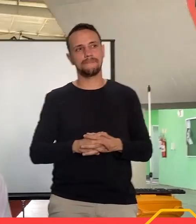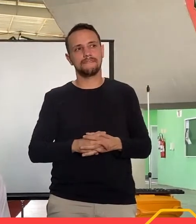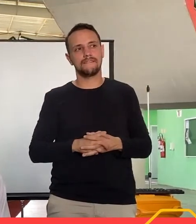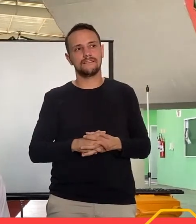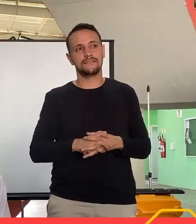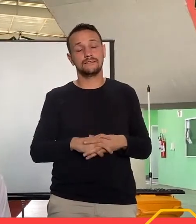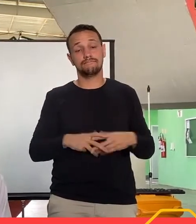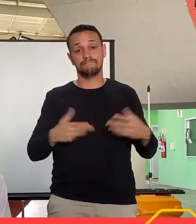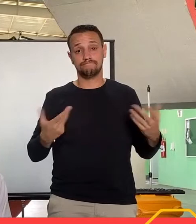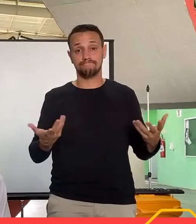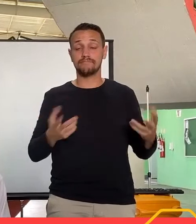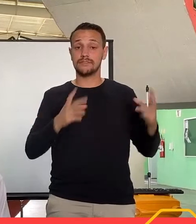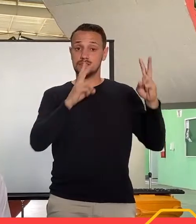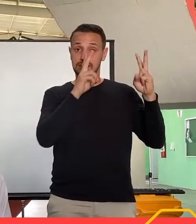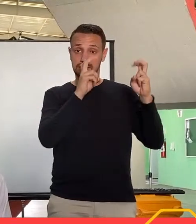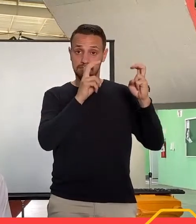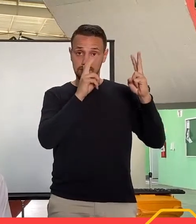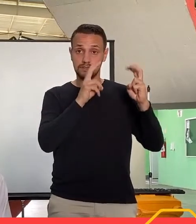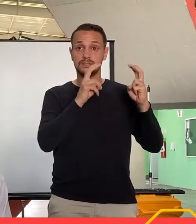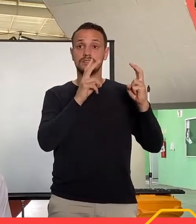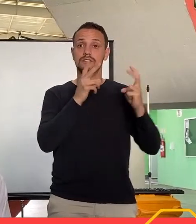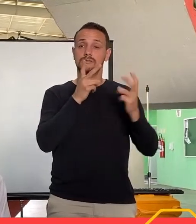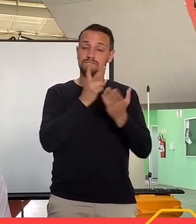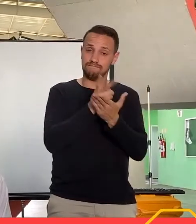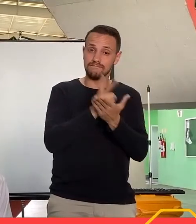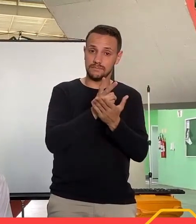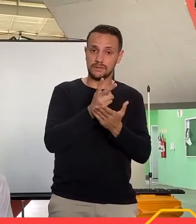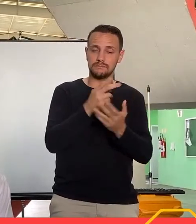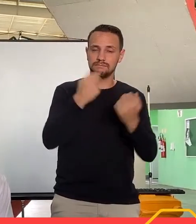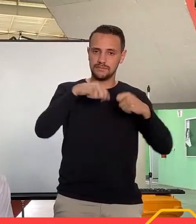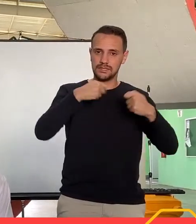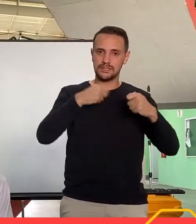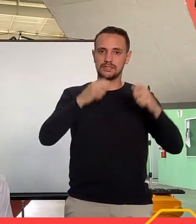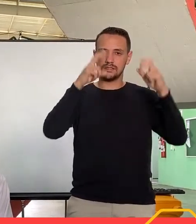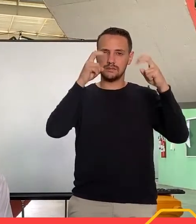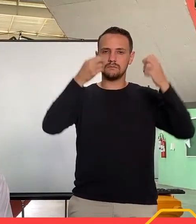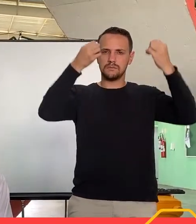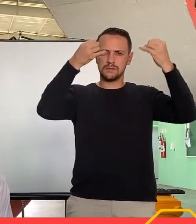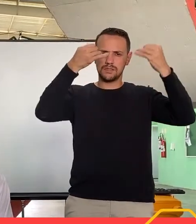certa maneira, esse assunto é um assunto que você sempre tem que se colocar,